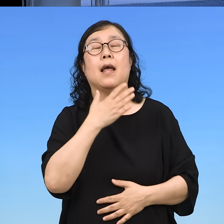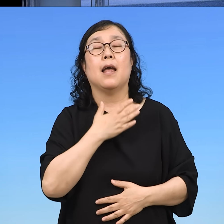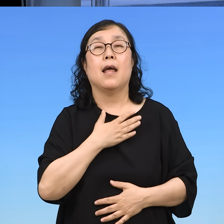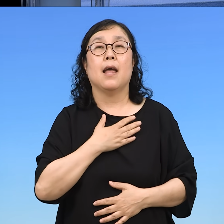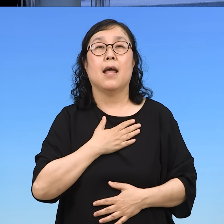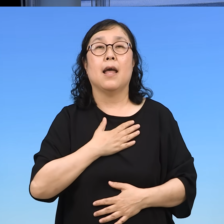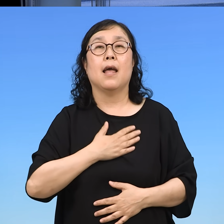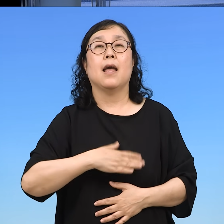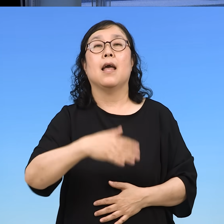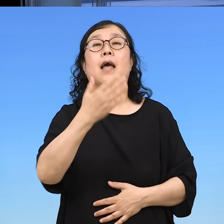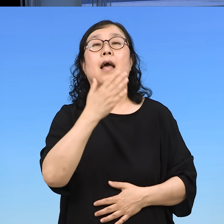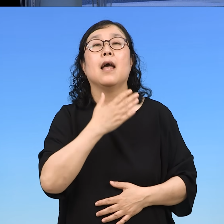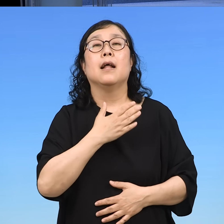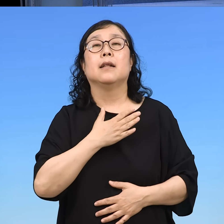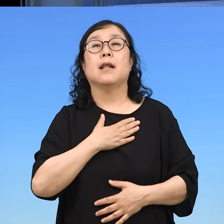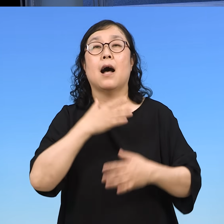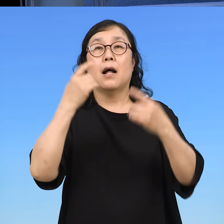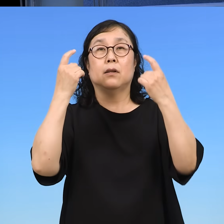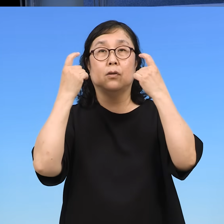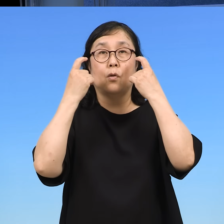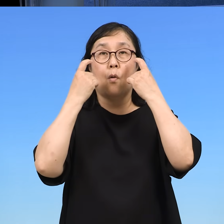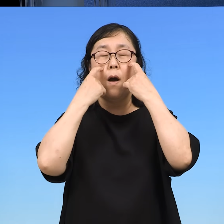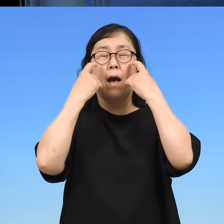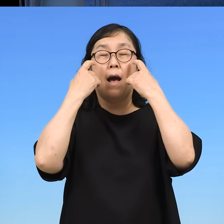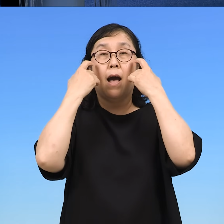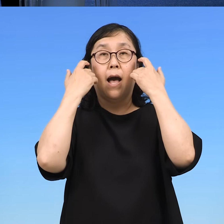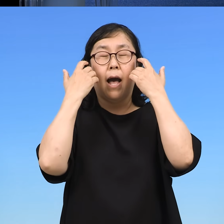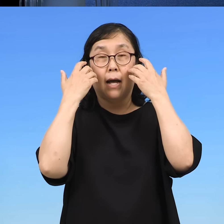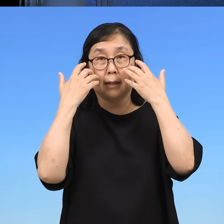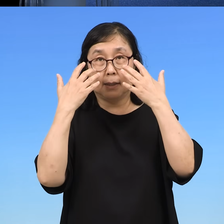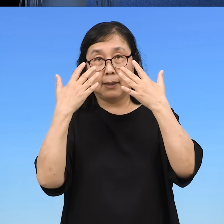나는 확실히 아네.